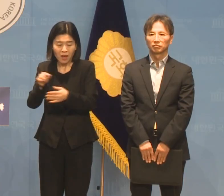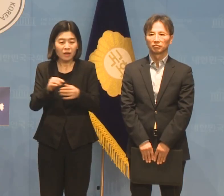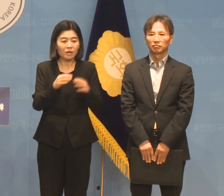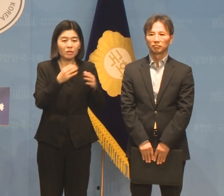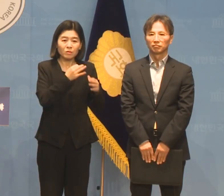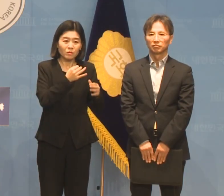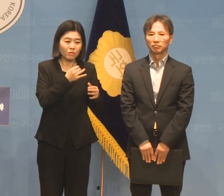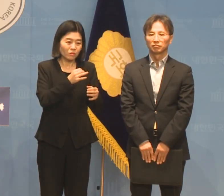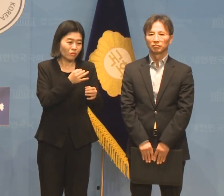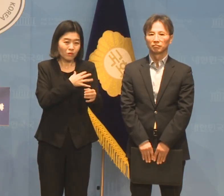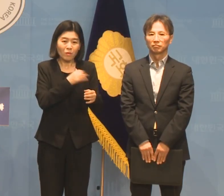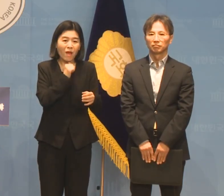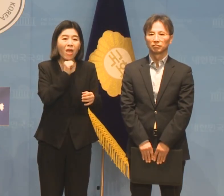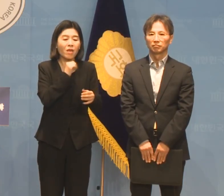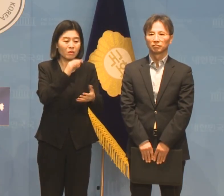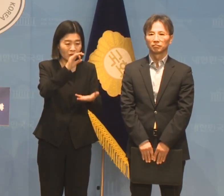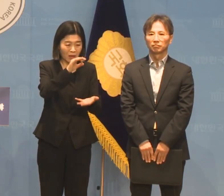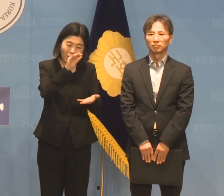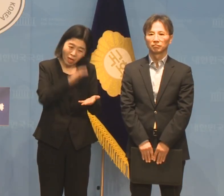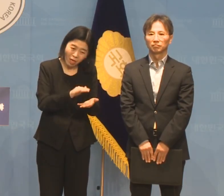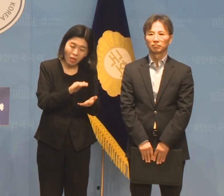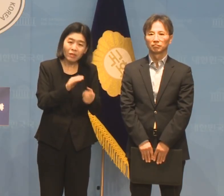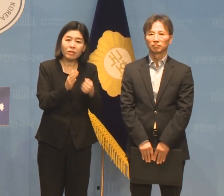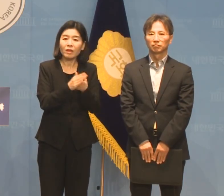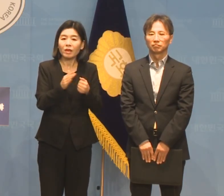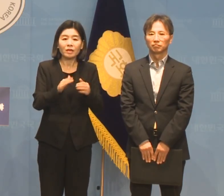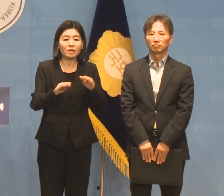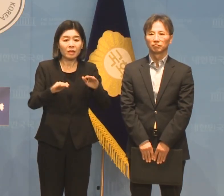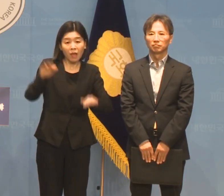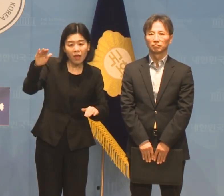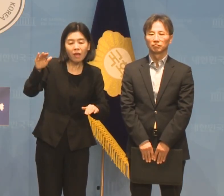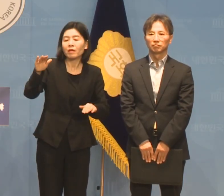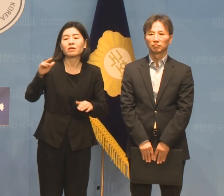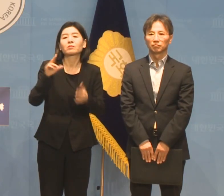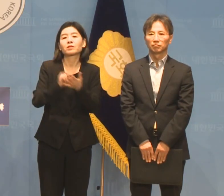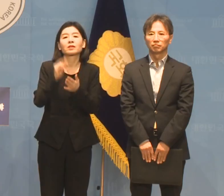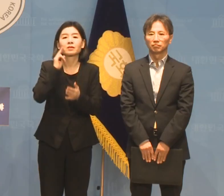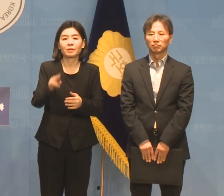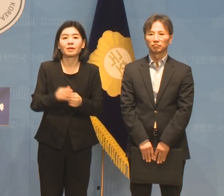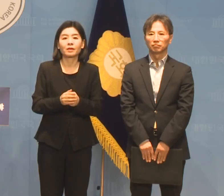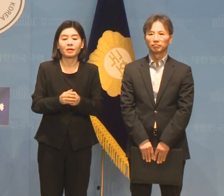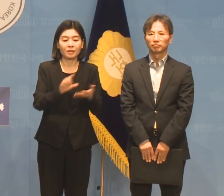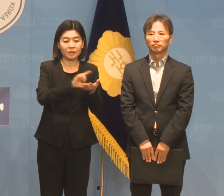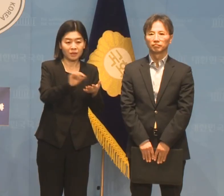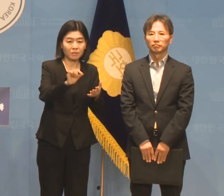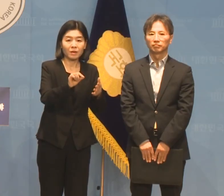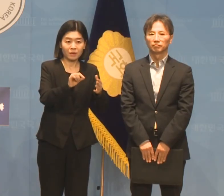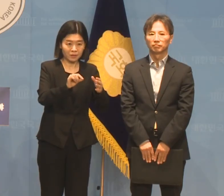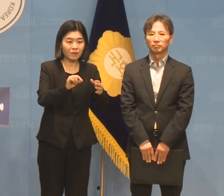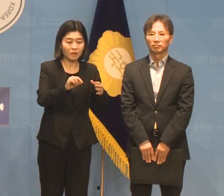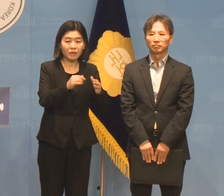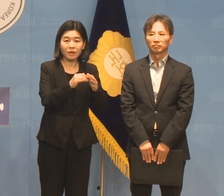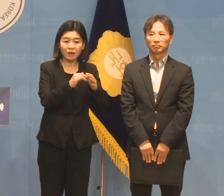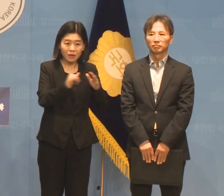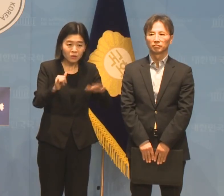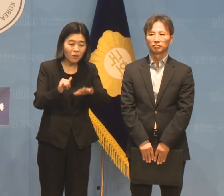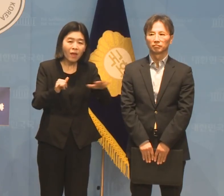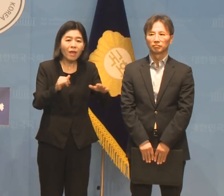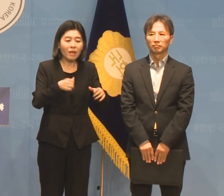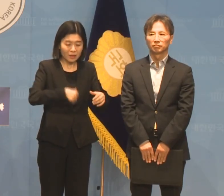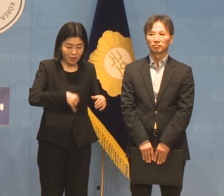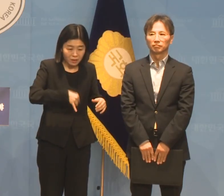이미 심각한 상황입니다. 지방과 빈곤 가정의 아이들은 기초학력부터 격차가 벌어지고